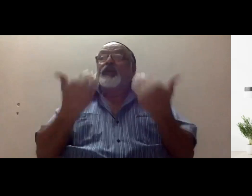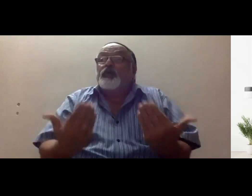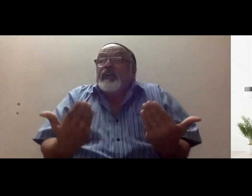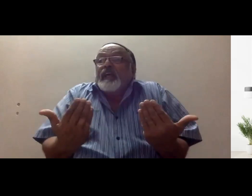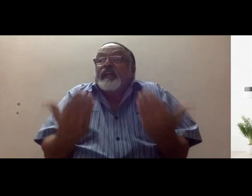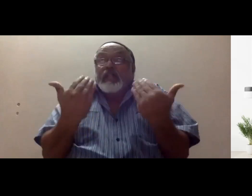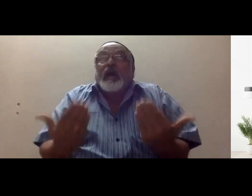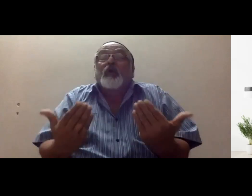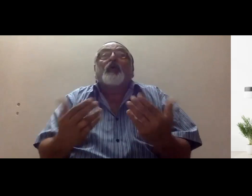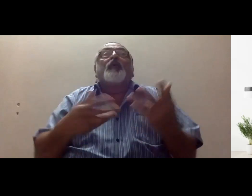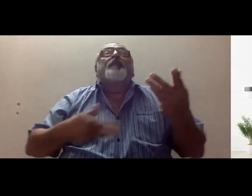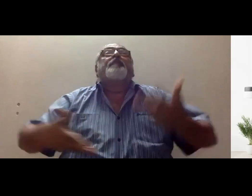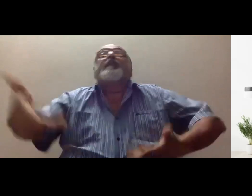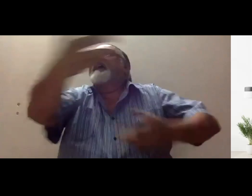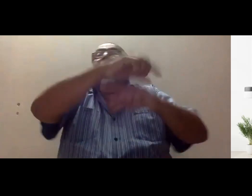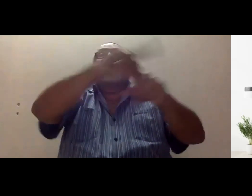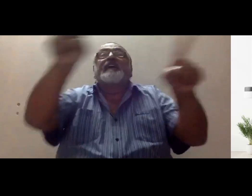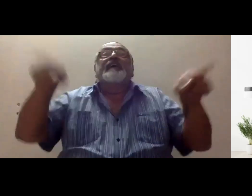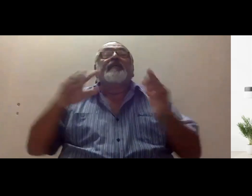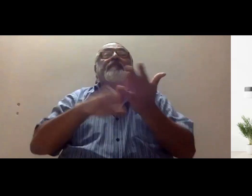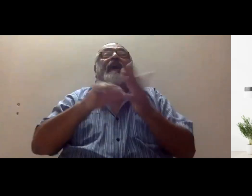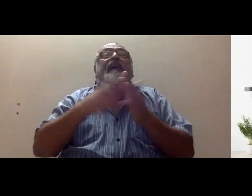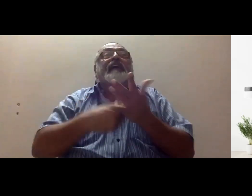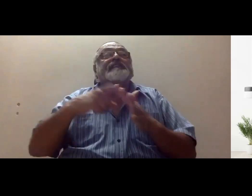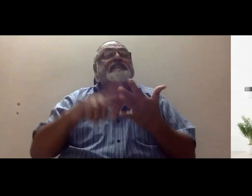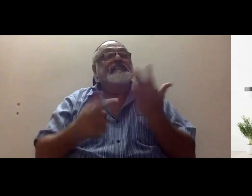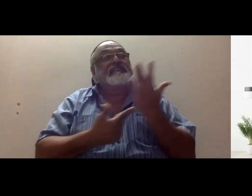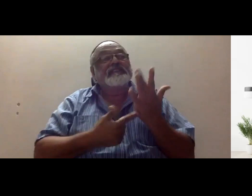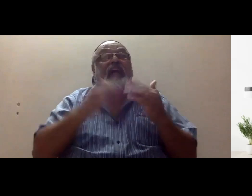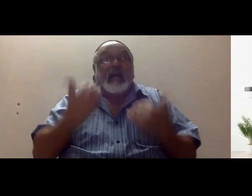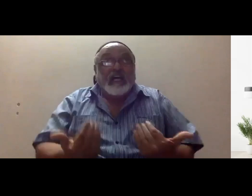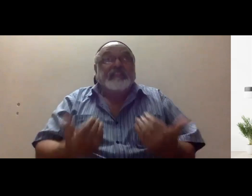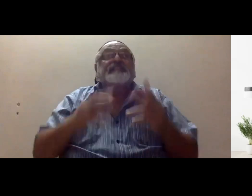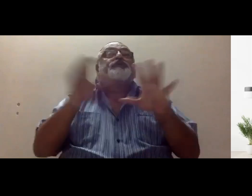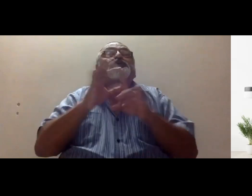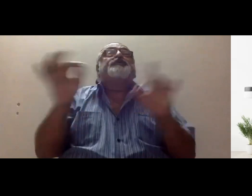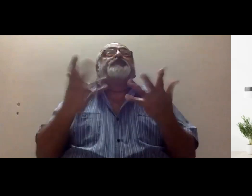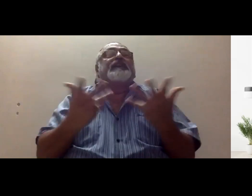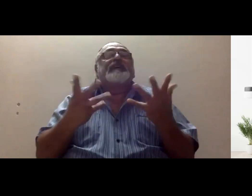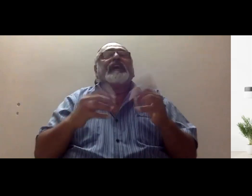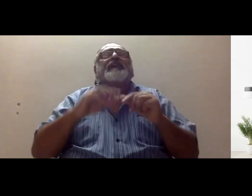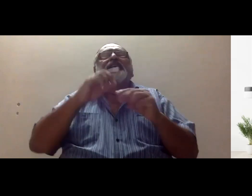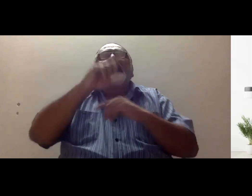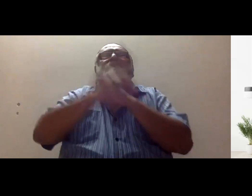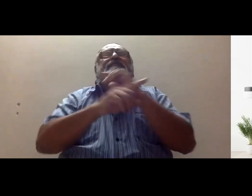सीख पाए और वो प्रोडक्ट बना पाए। आपने बिल्कुल सही कहा कि अल्टीमेटली कुछ भी हो जाए, अगर